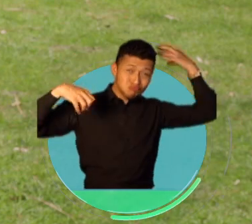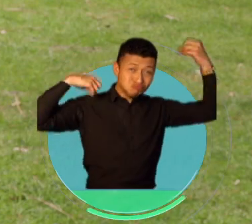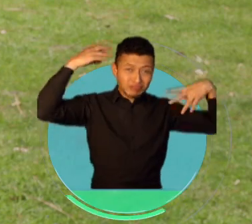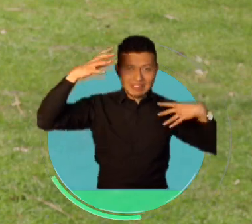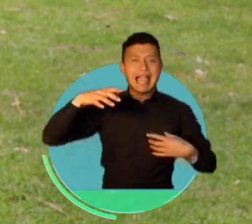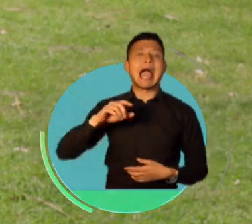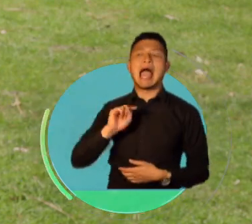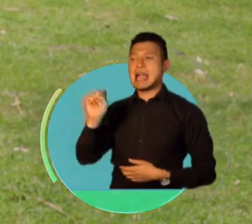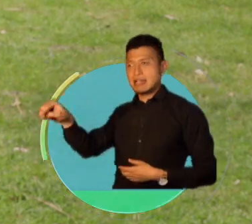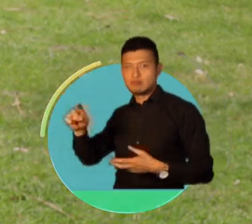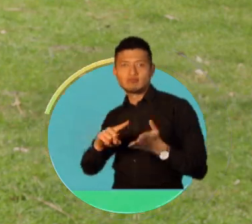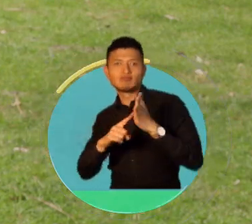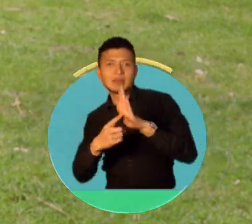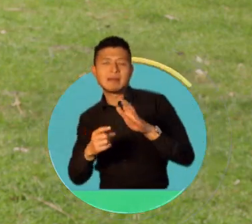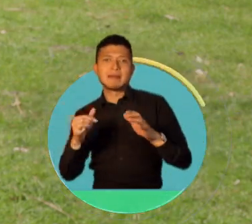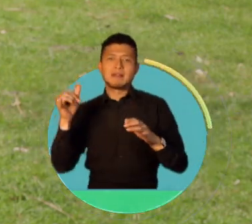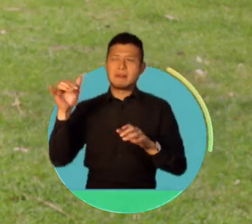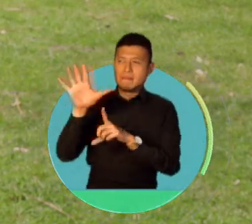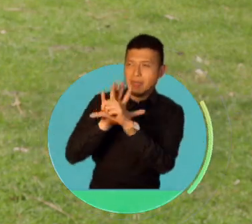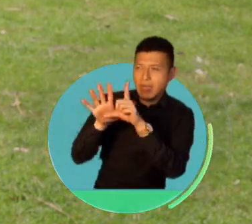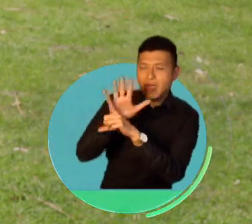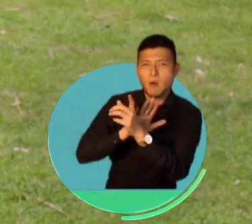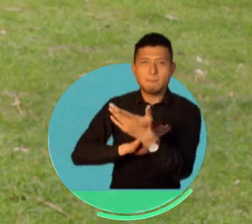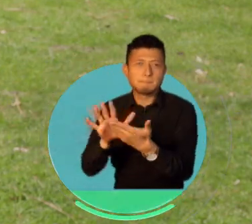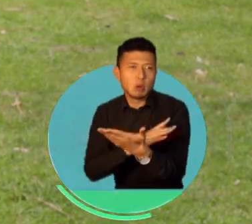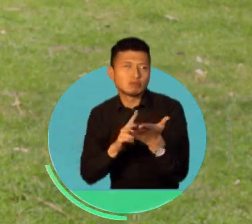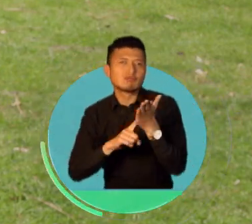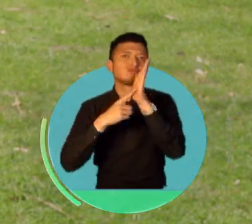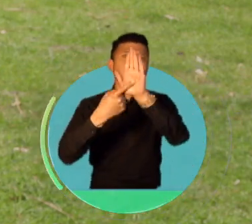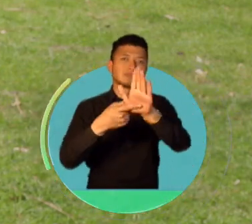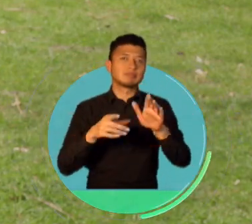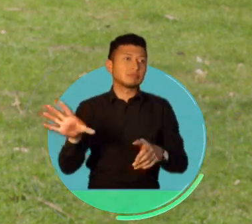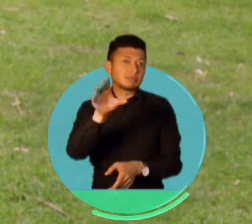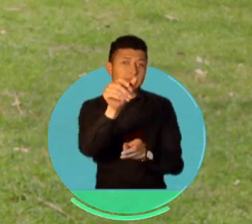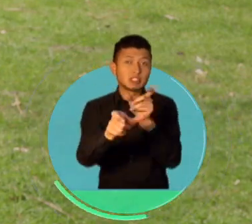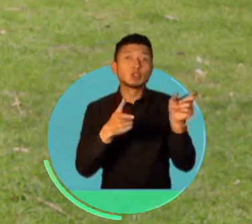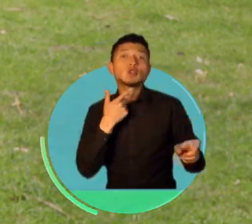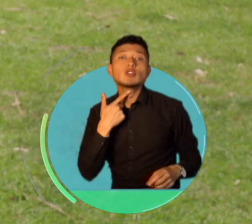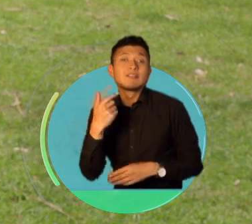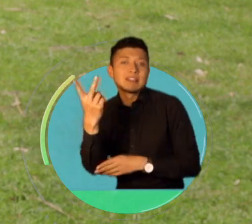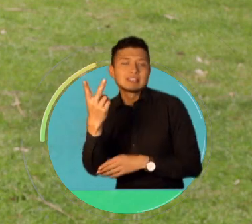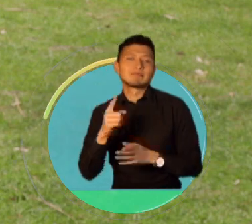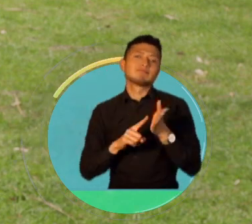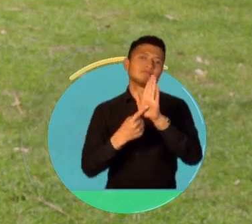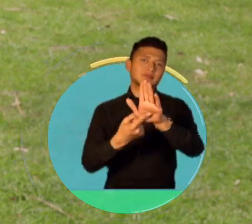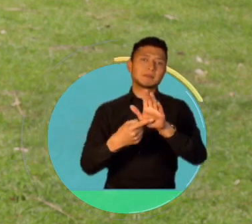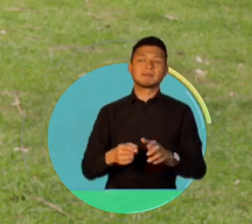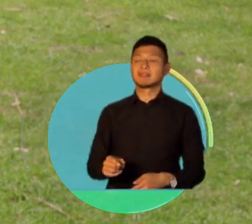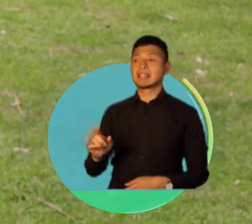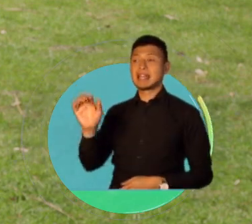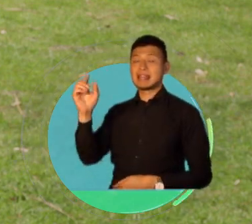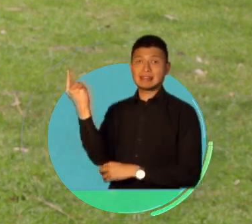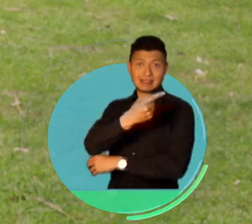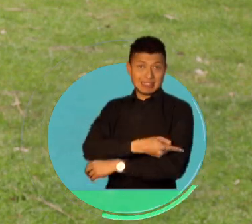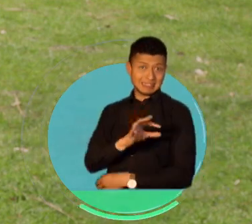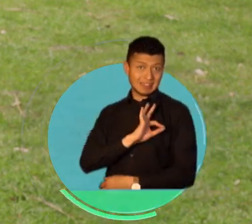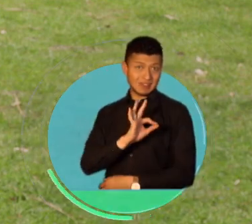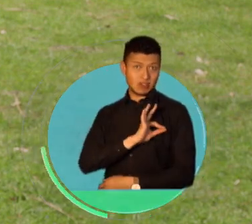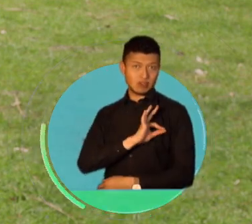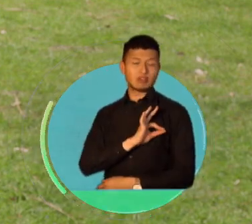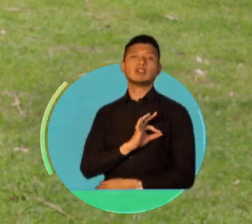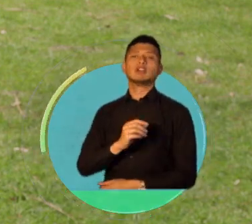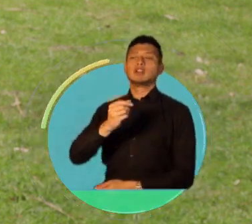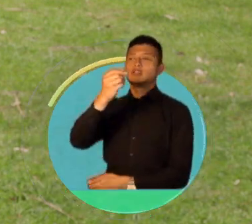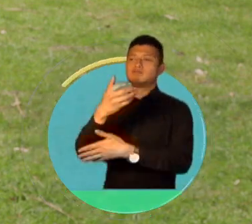ese estado de rumba presentamos esos vídeos Y esa música Que a todos nos gusta para un viernes y el día sábado viene el top 21